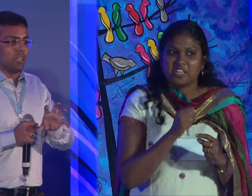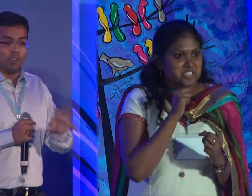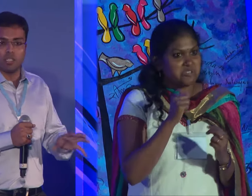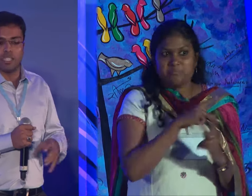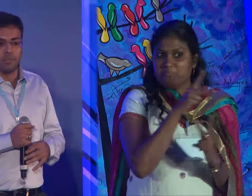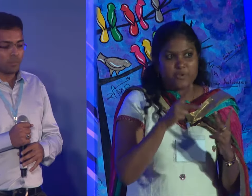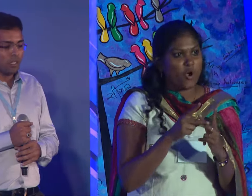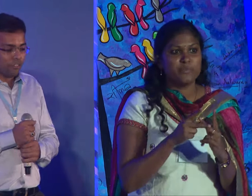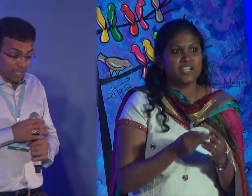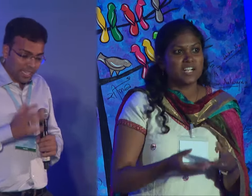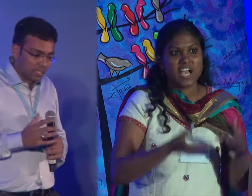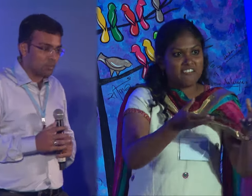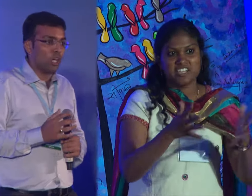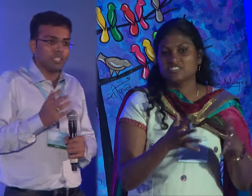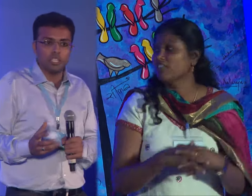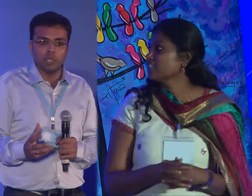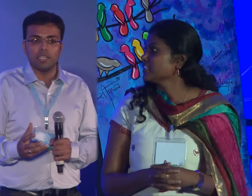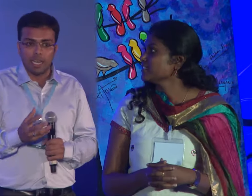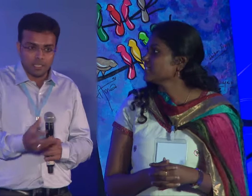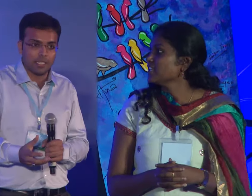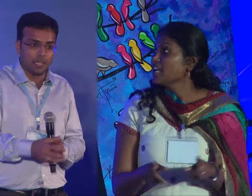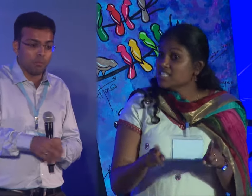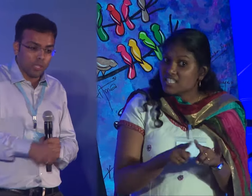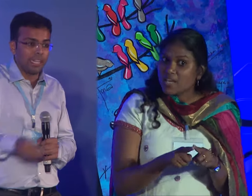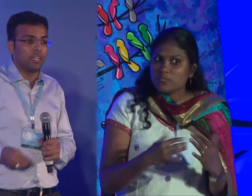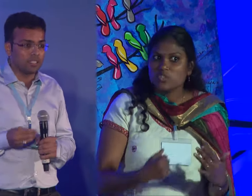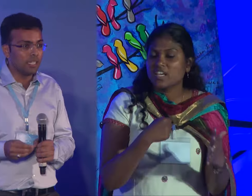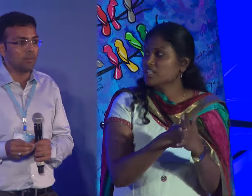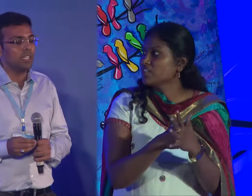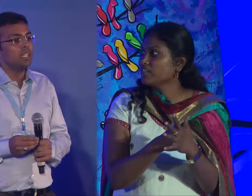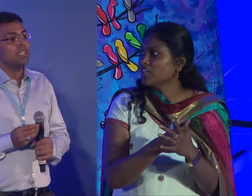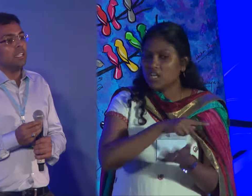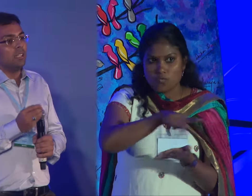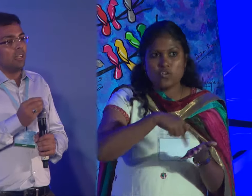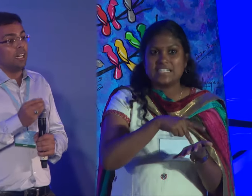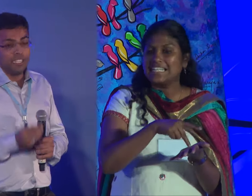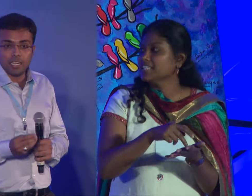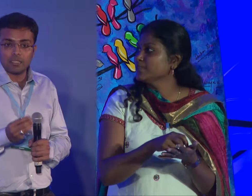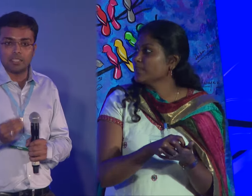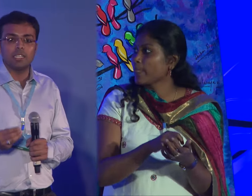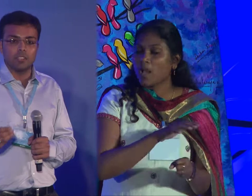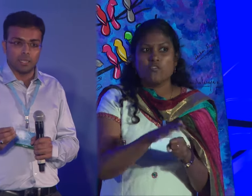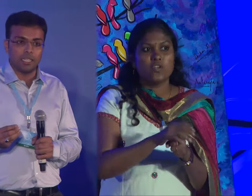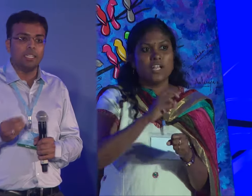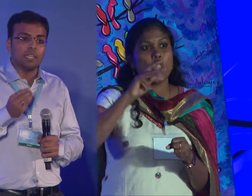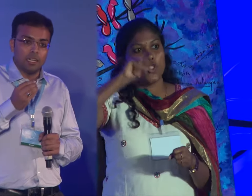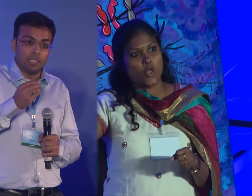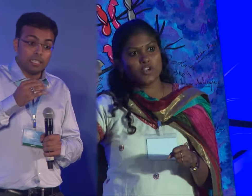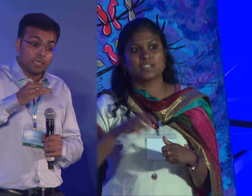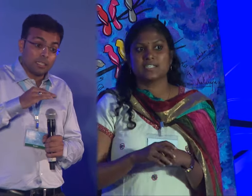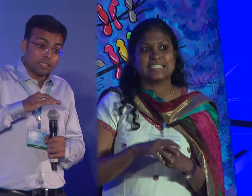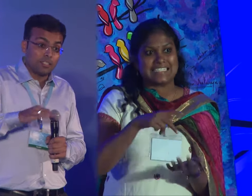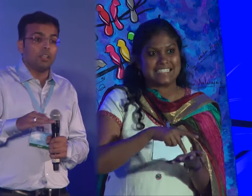नहीं है, प्रॉपर रिवॉर्ड्स नहीं है। एक चीज़ बहुत अच्छी हुई है आज के पूरे सेंटर में कि हरियाणा स्टेट गवर्नमेंट ने